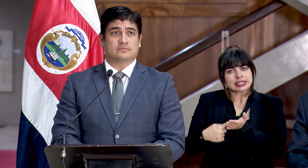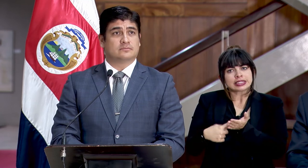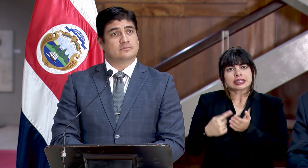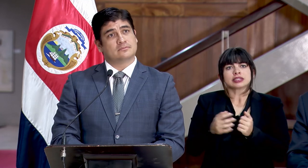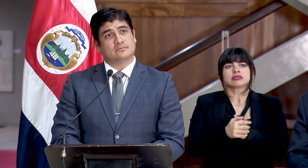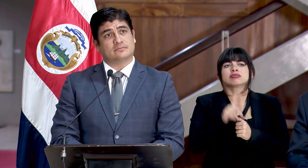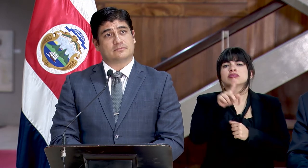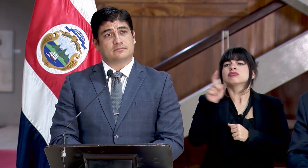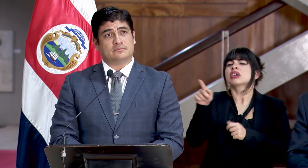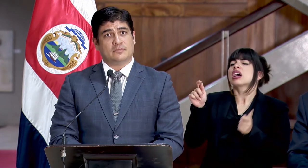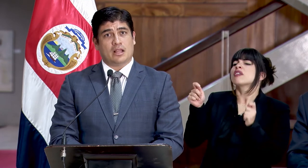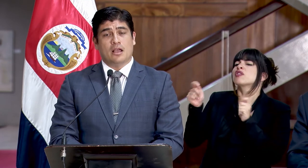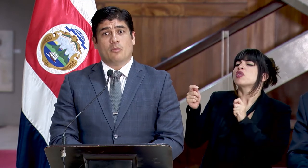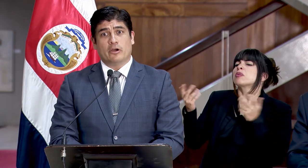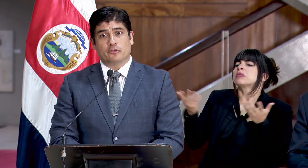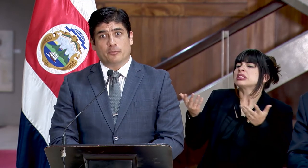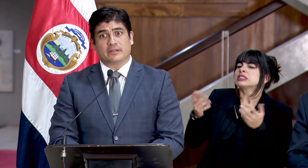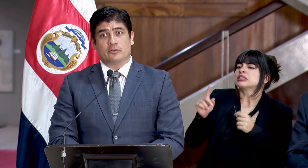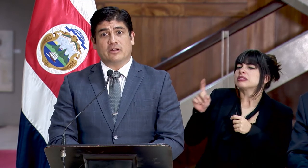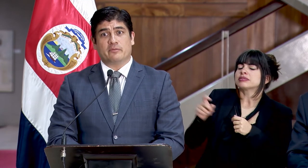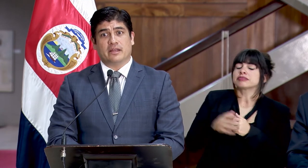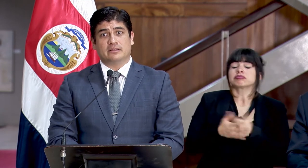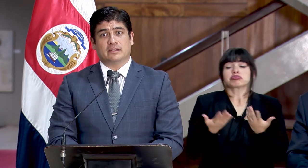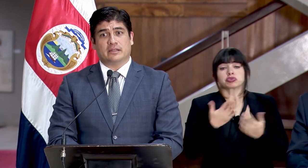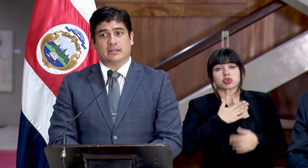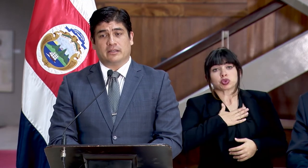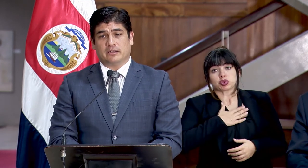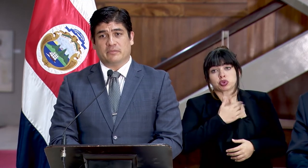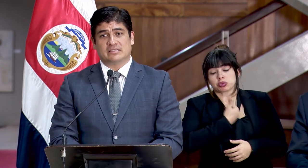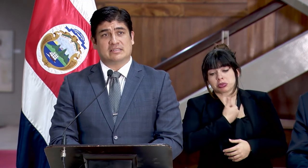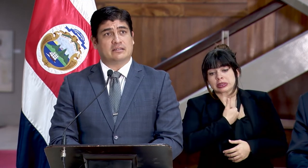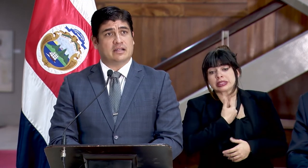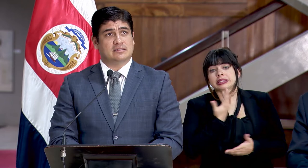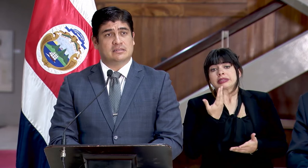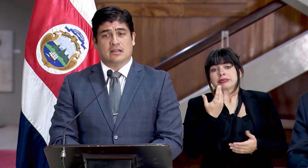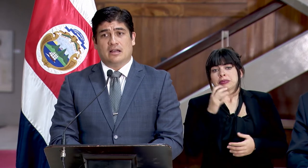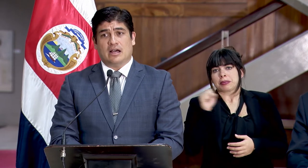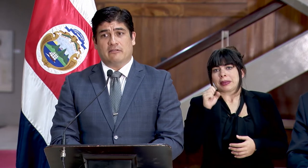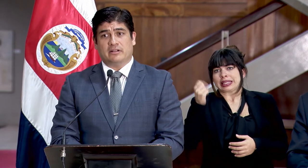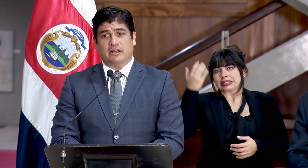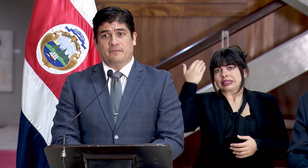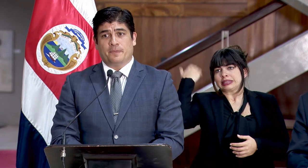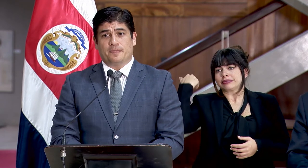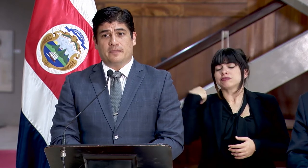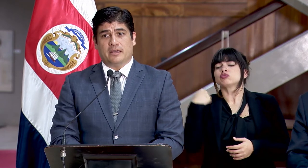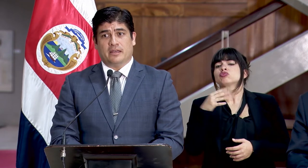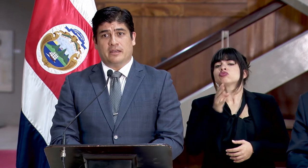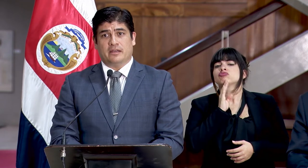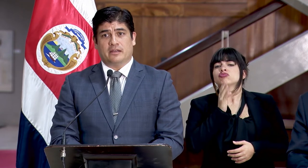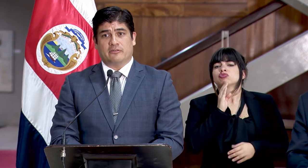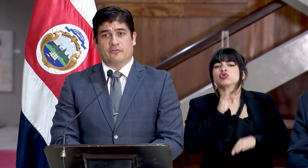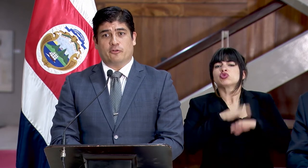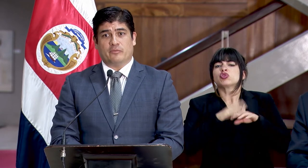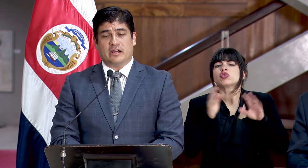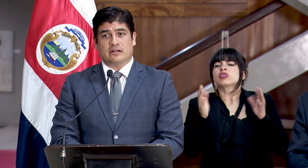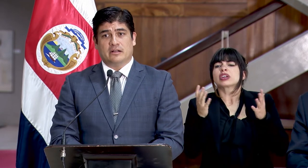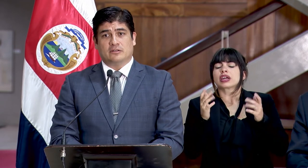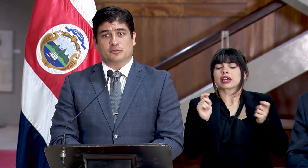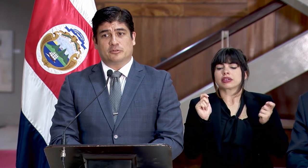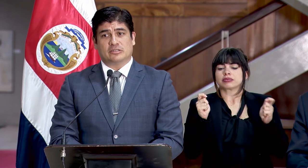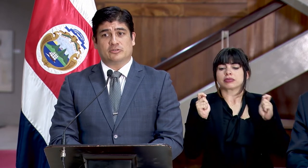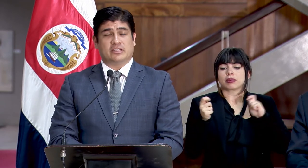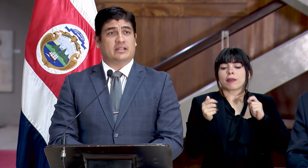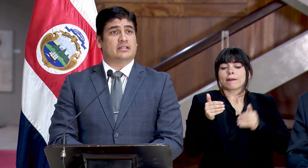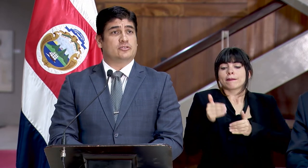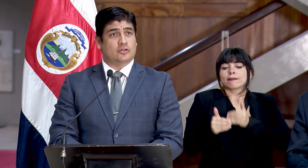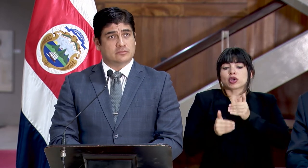sentido, presidente, esa reforma? Bueno, yo particularmente, meses atrás, hablé de reformar